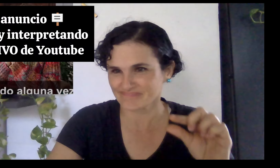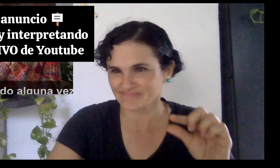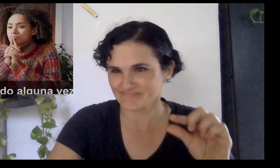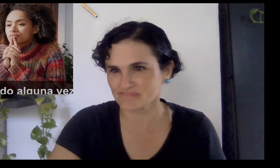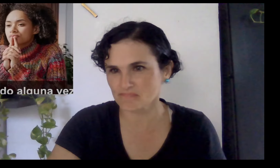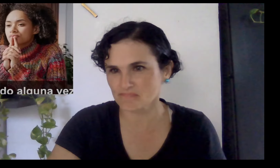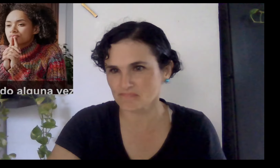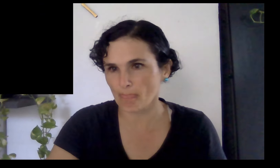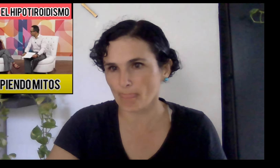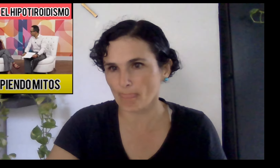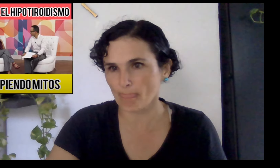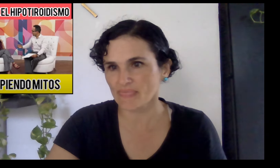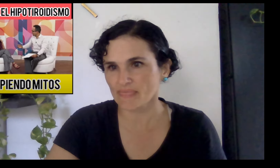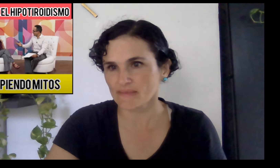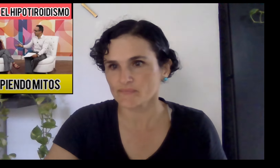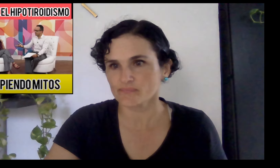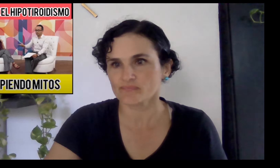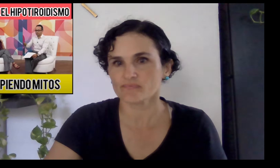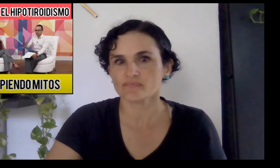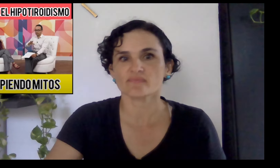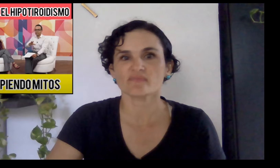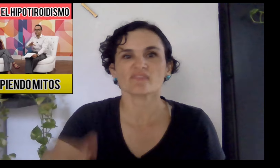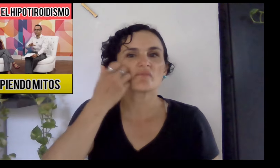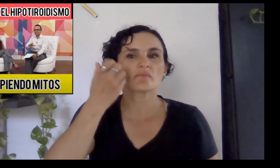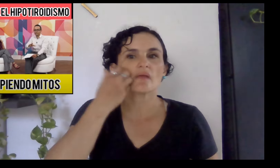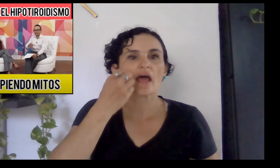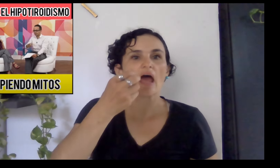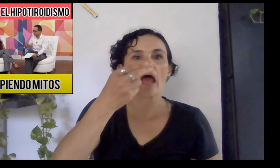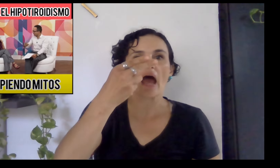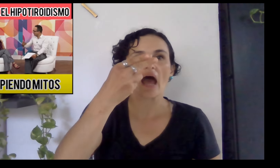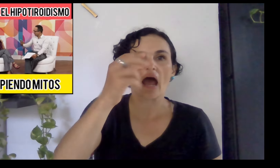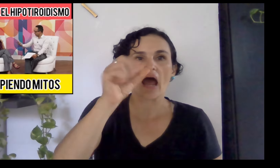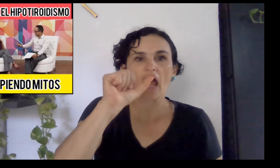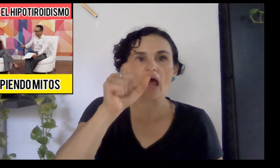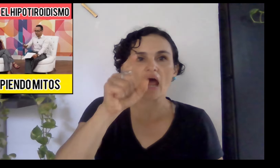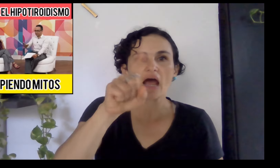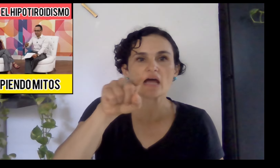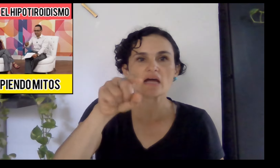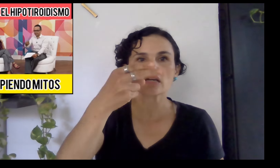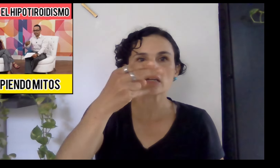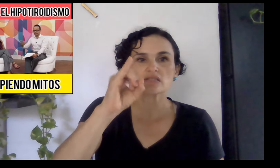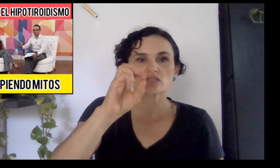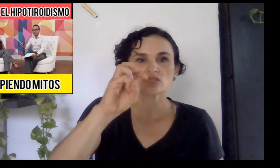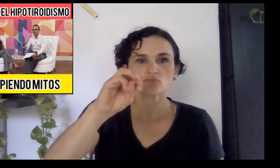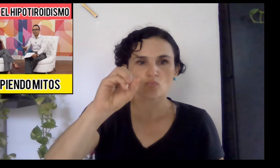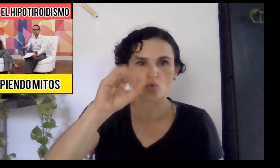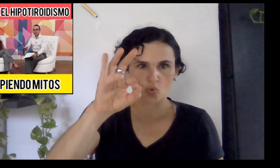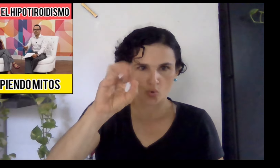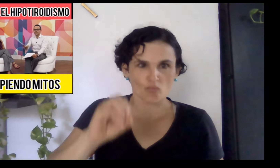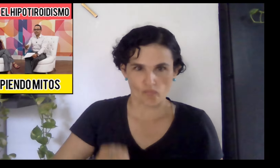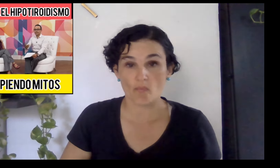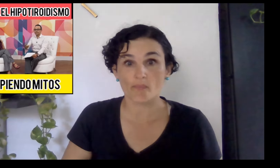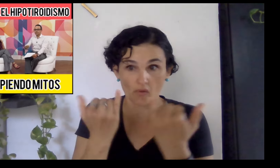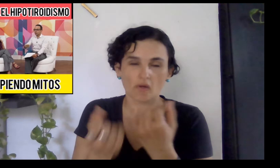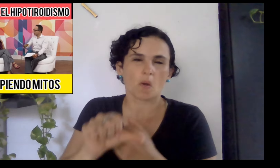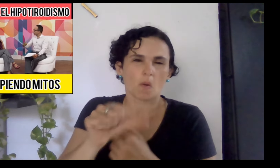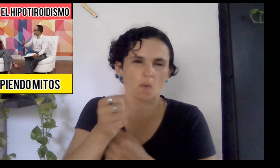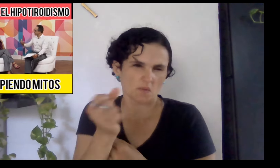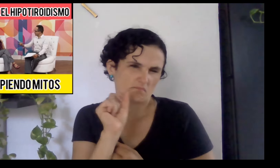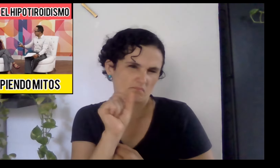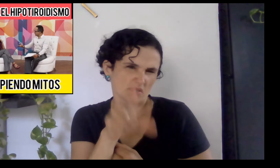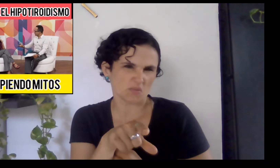¿Has soñado alguna? Sí. Entonces aquí viene otra pregunta bien interesante para que la hagamos, digamos, en interacción. Es